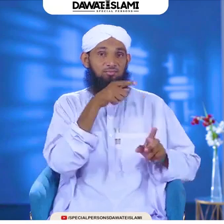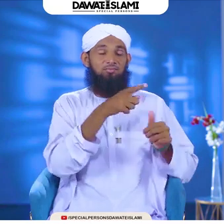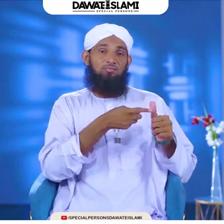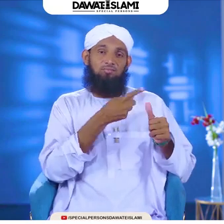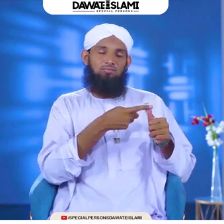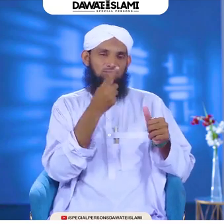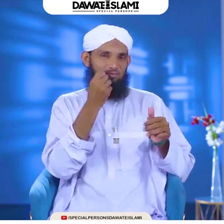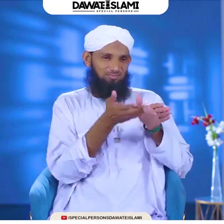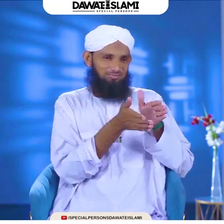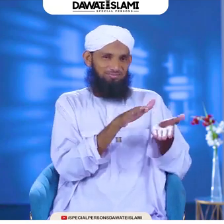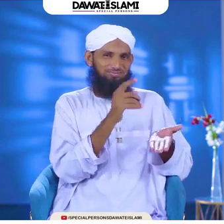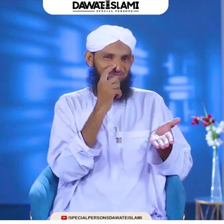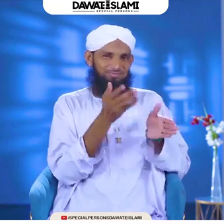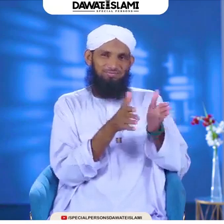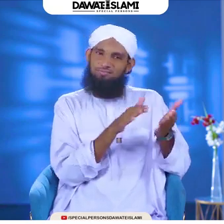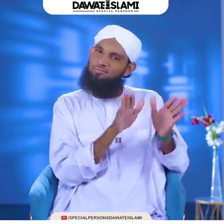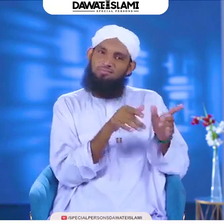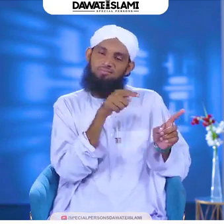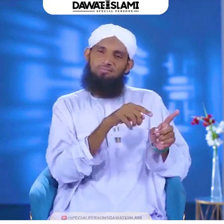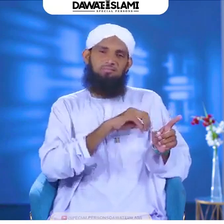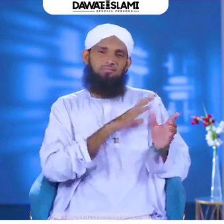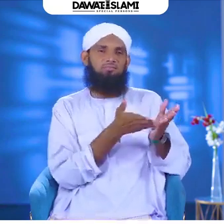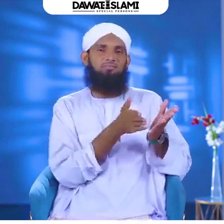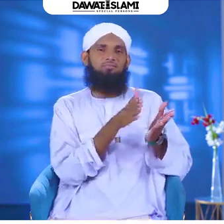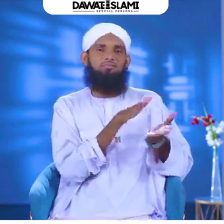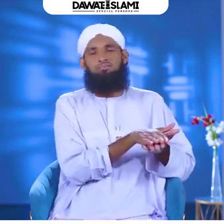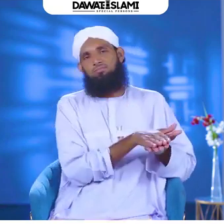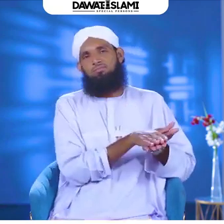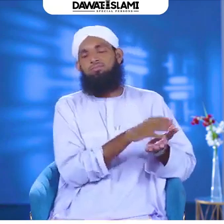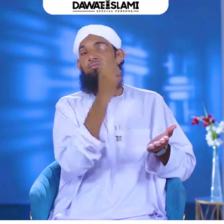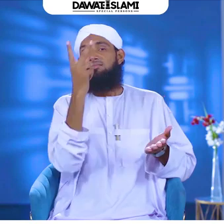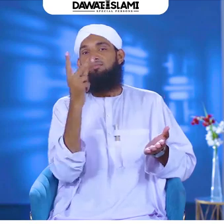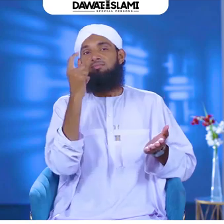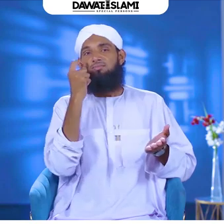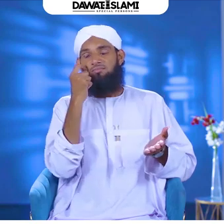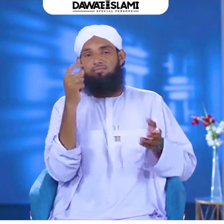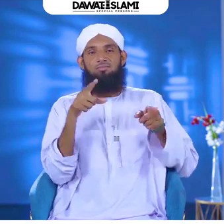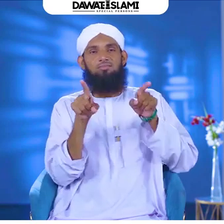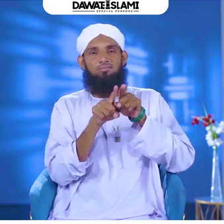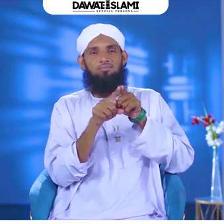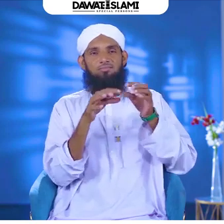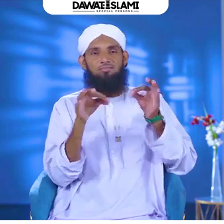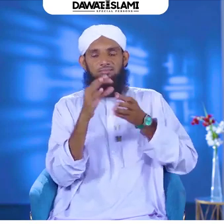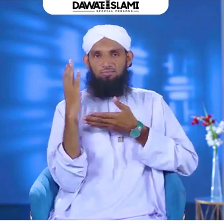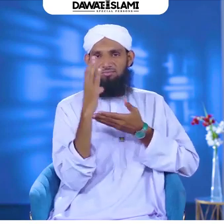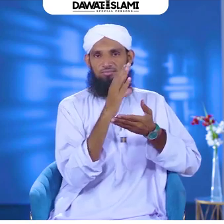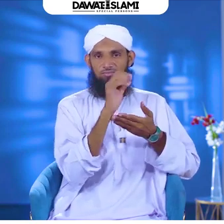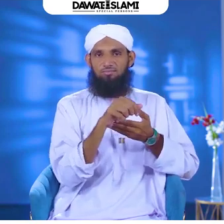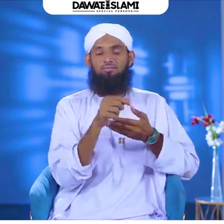عمل کر نہیں سکتا، لیکن دوسرا تو اس کو ثواب بھیج سکتا. وہ تو حدیثوں سے ثابت ہے. دعائے مغفرت کا تو